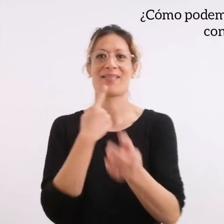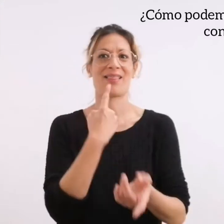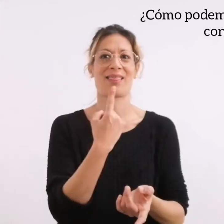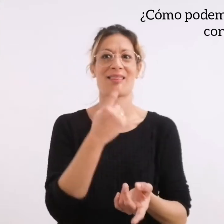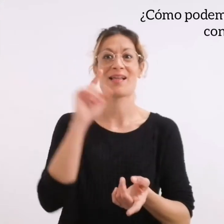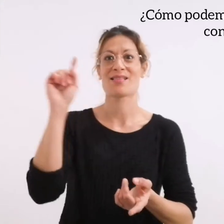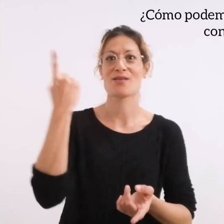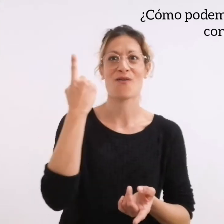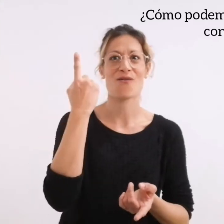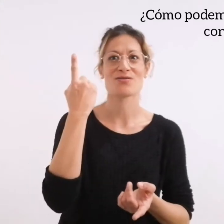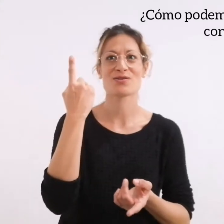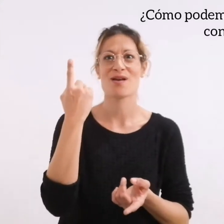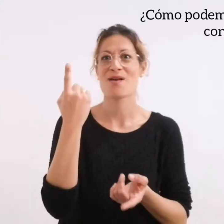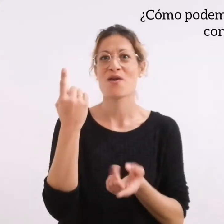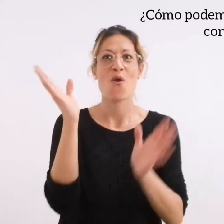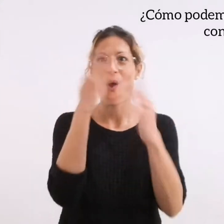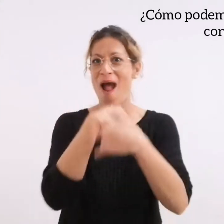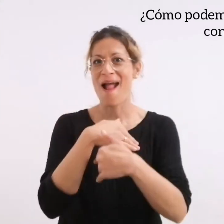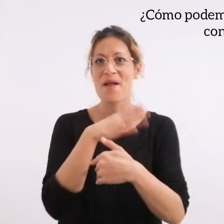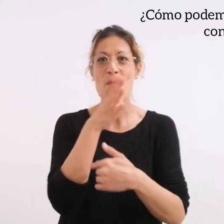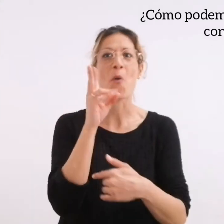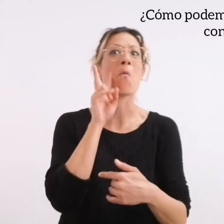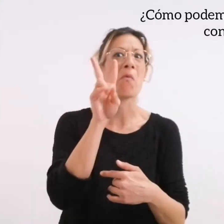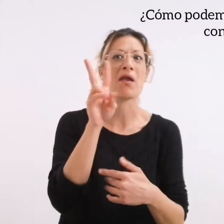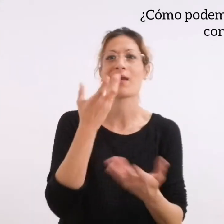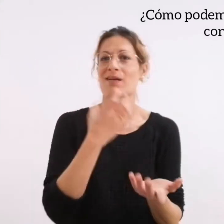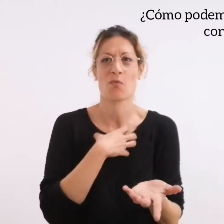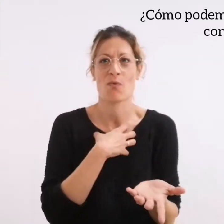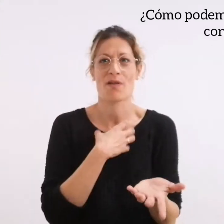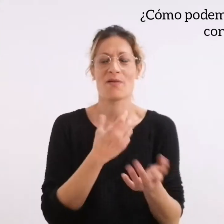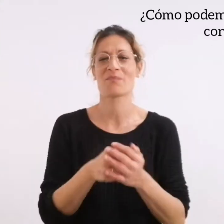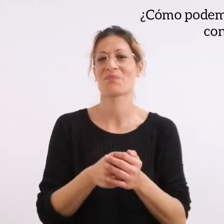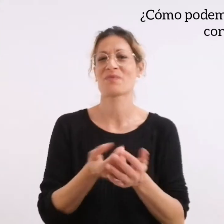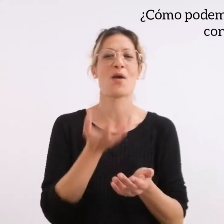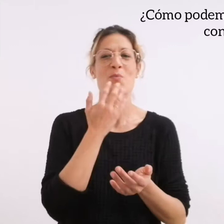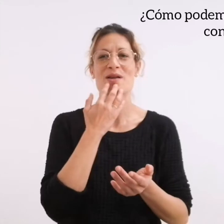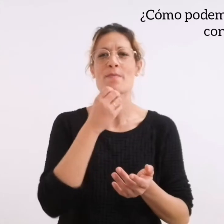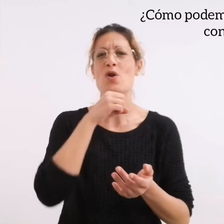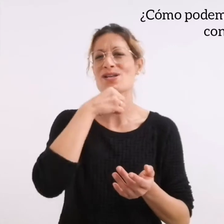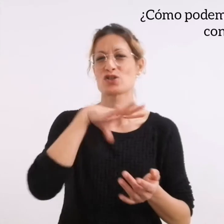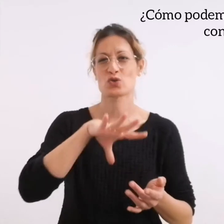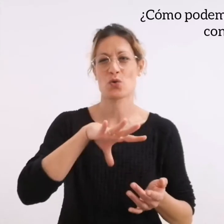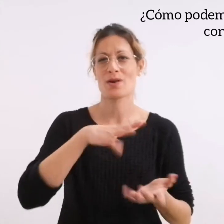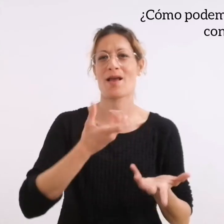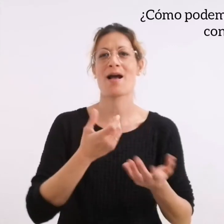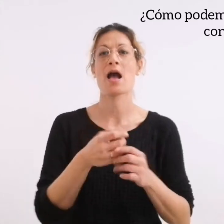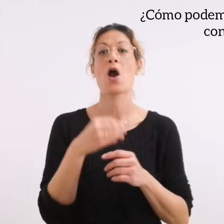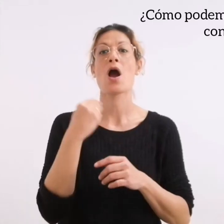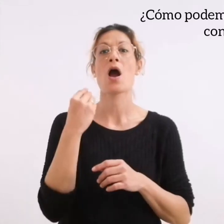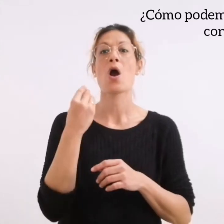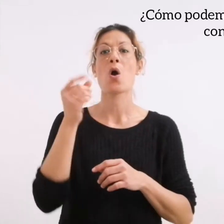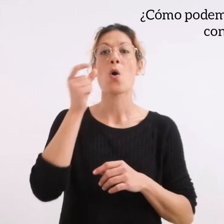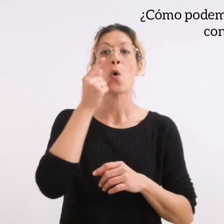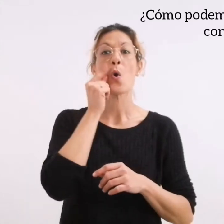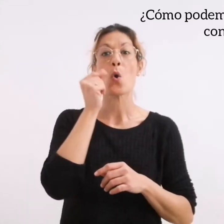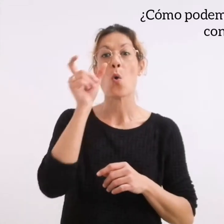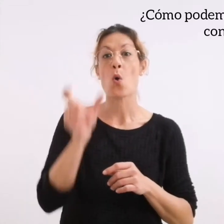porque no le puedo ver. Cuenta una historia que un joven fue a casa de su pastor y le